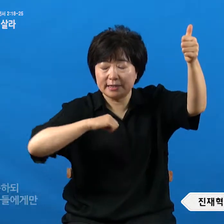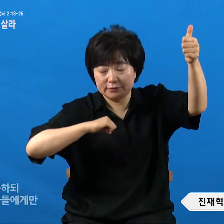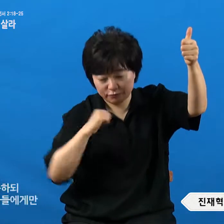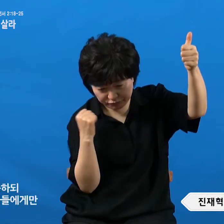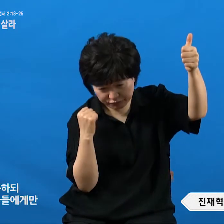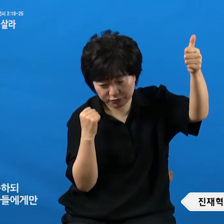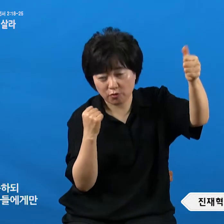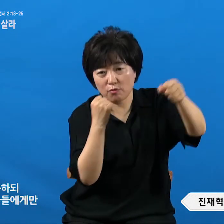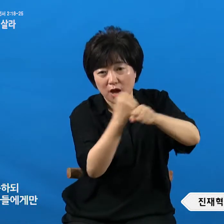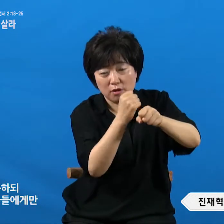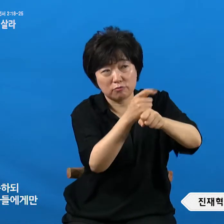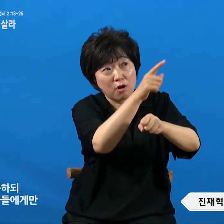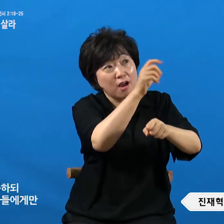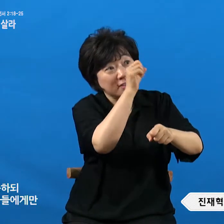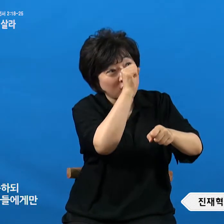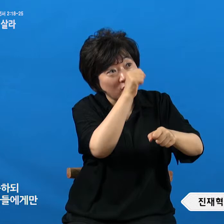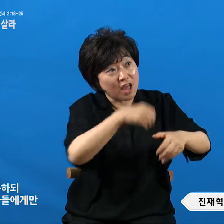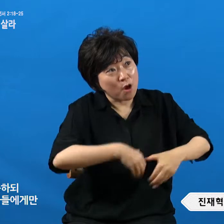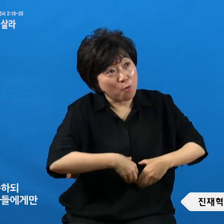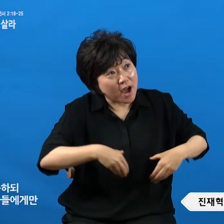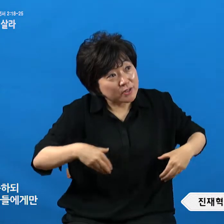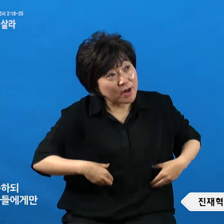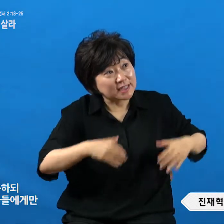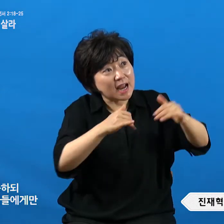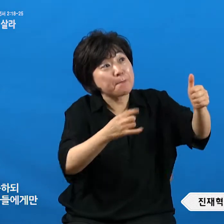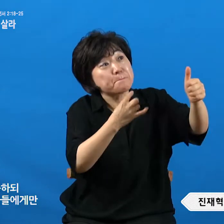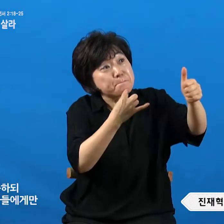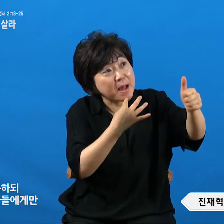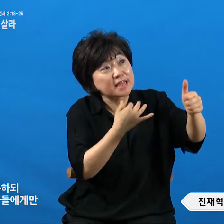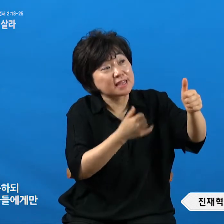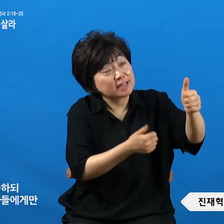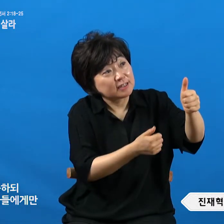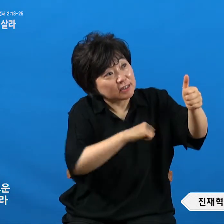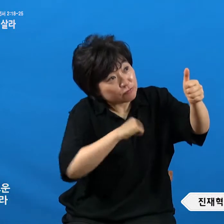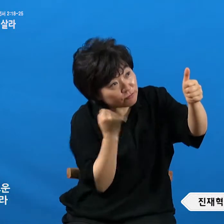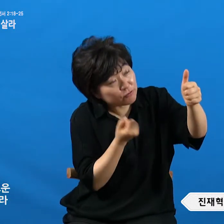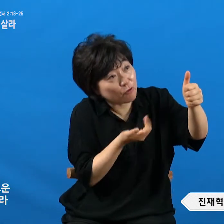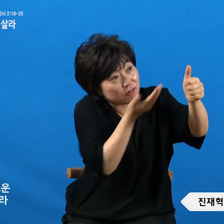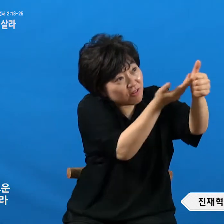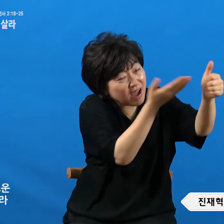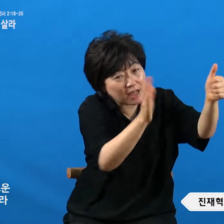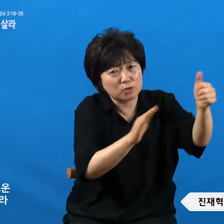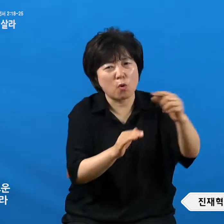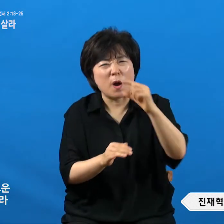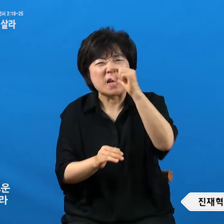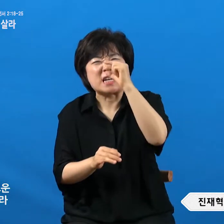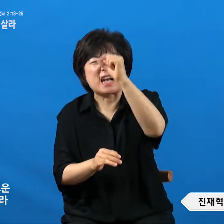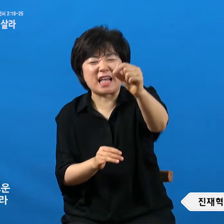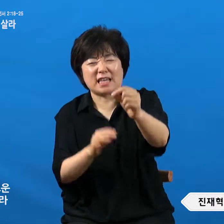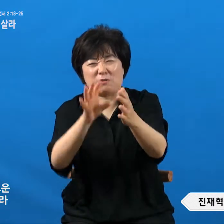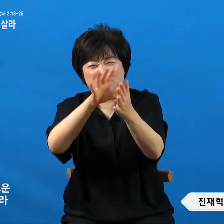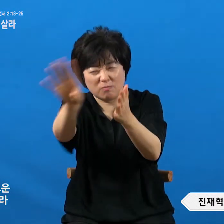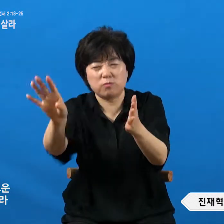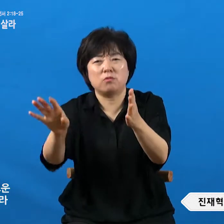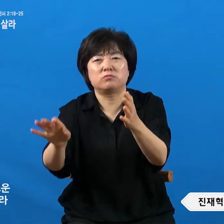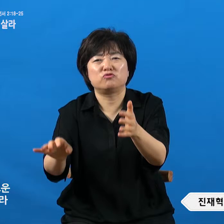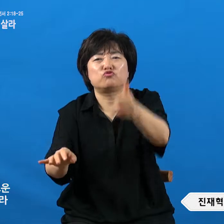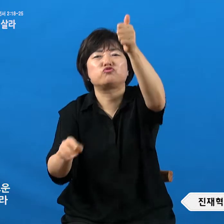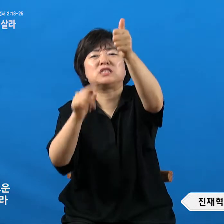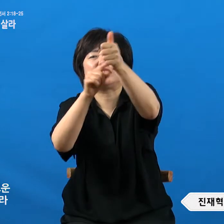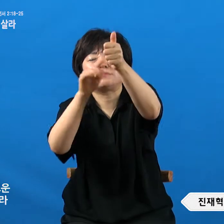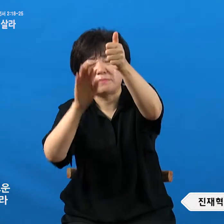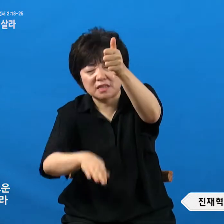선하고 관용하는 자들에게만 아니라 또한 까다로운 자들에게도 그리하라.